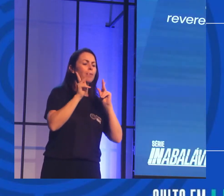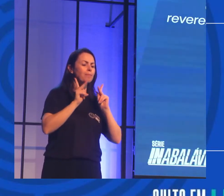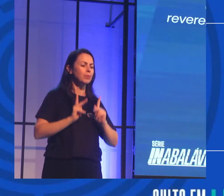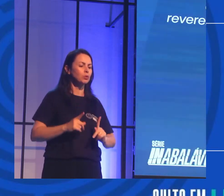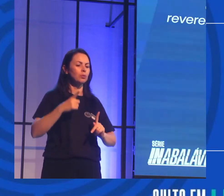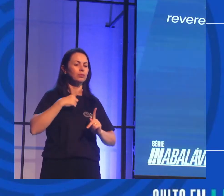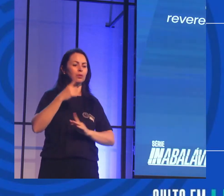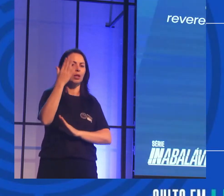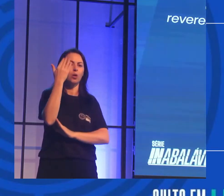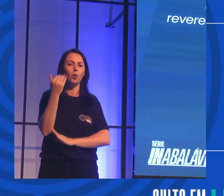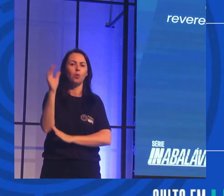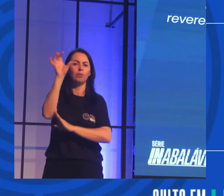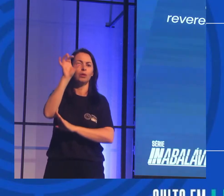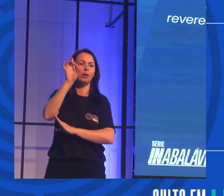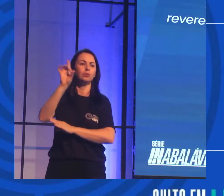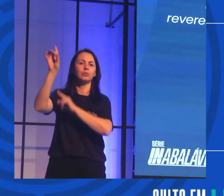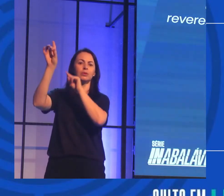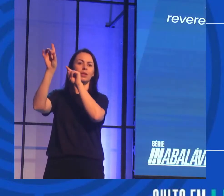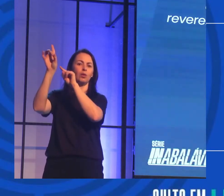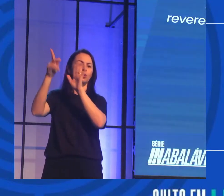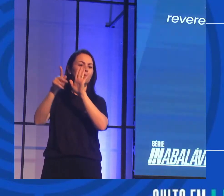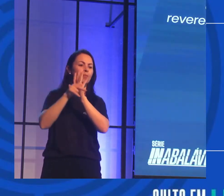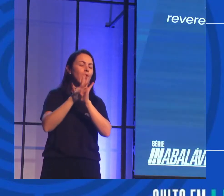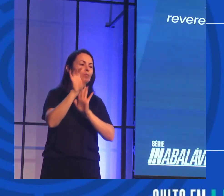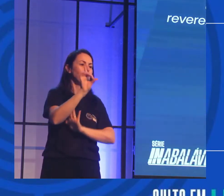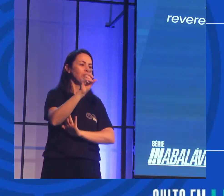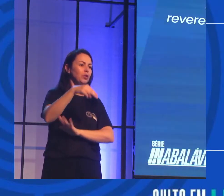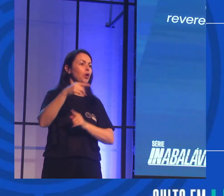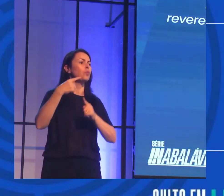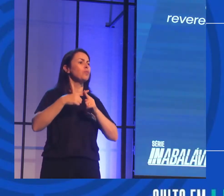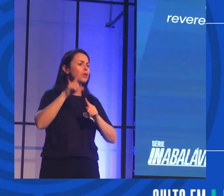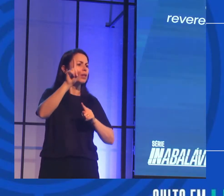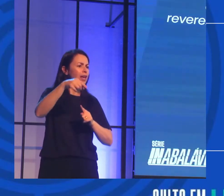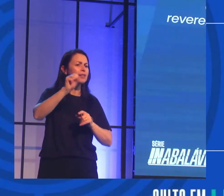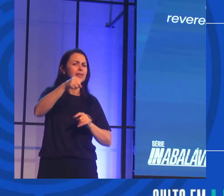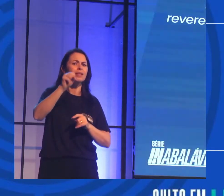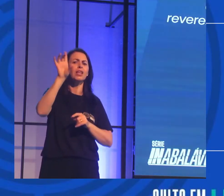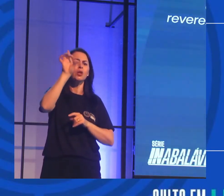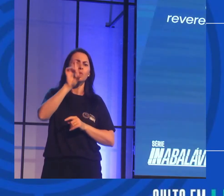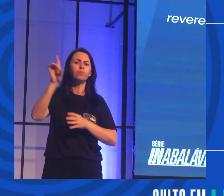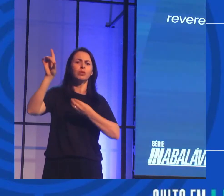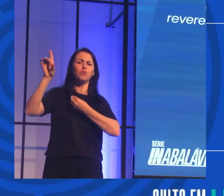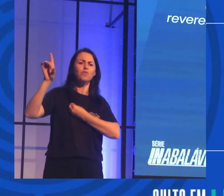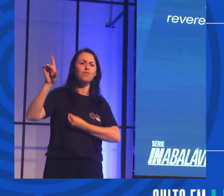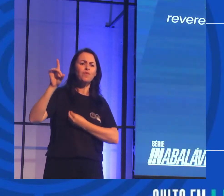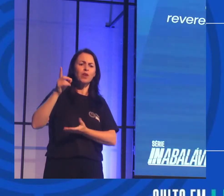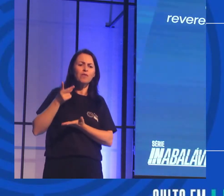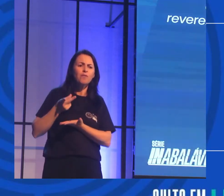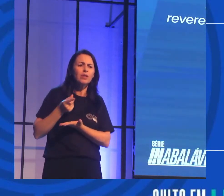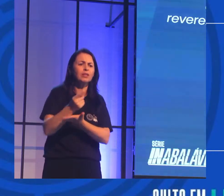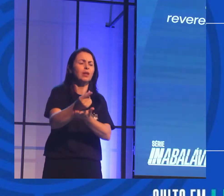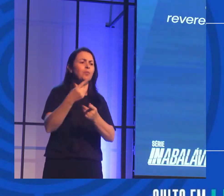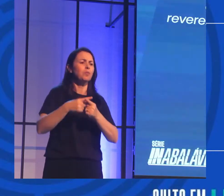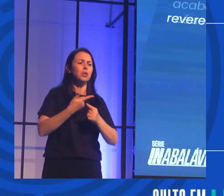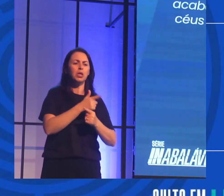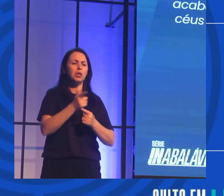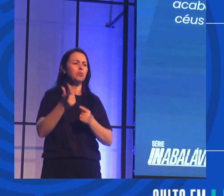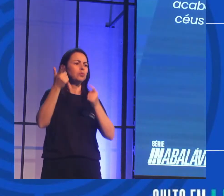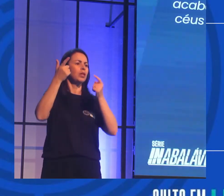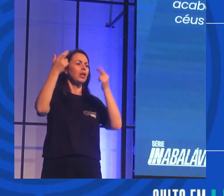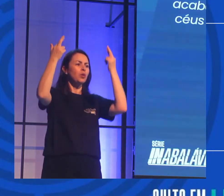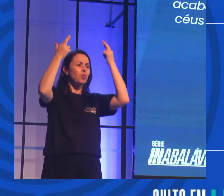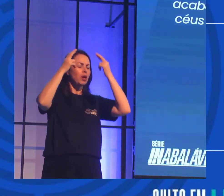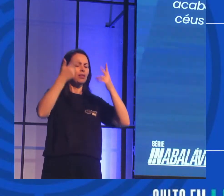o Deus de Daniel, pois ele é o Deus vivo e permanece para sempre. O seu reino não será destruído, o